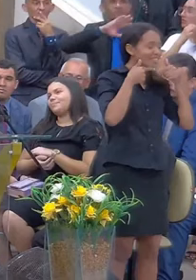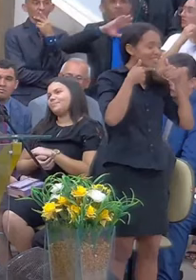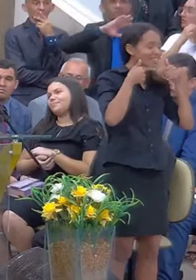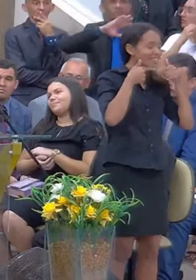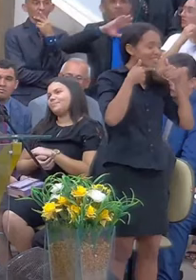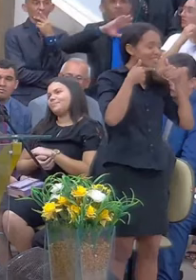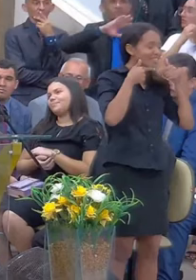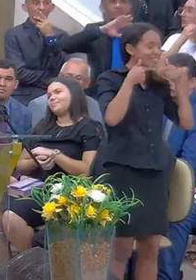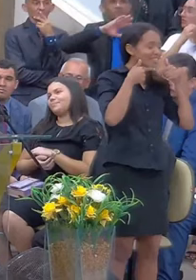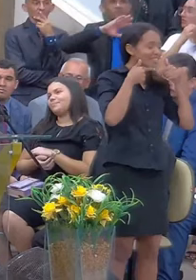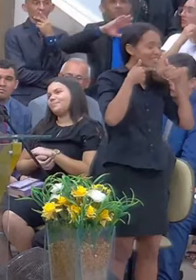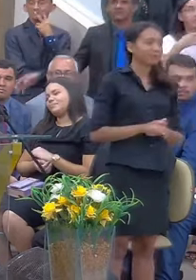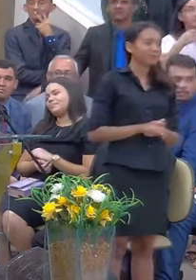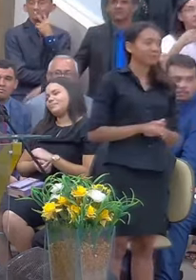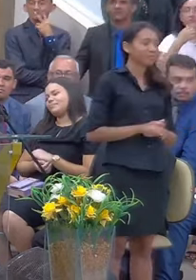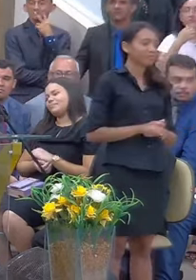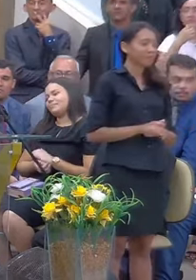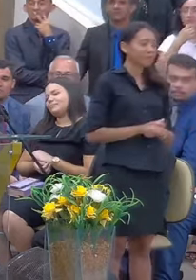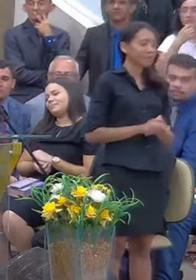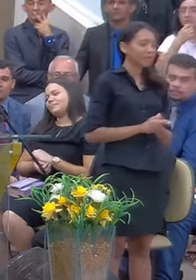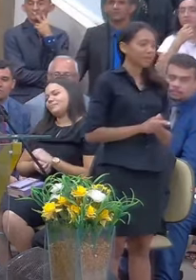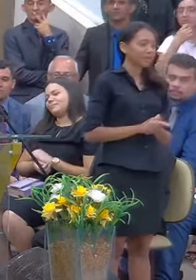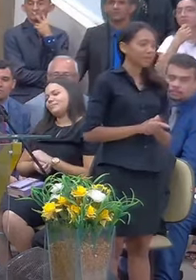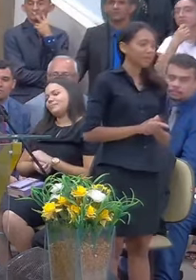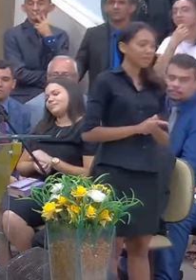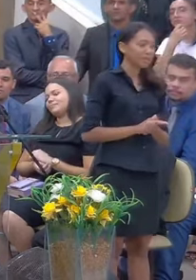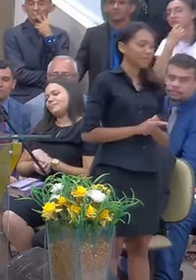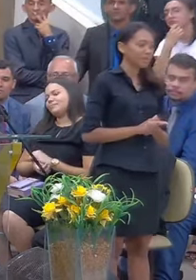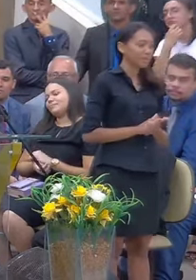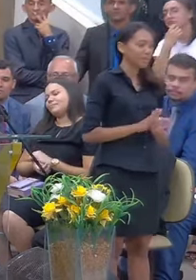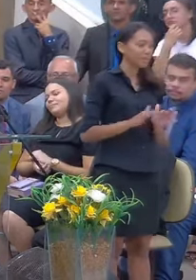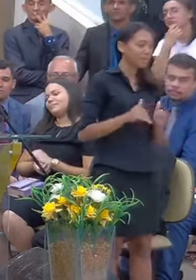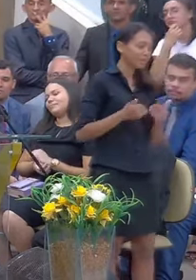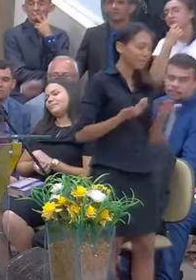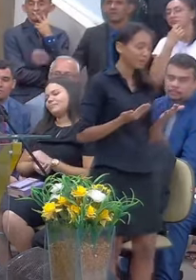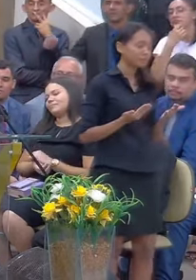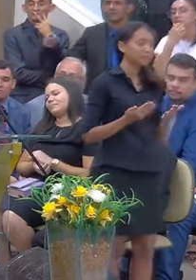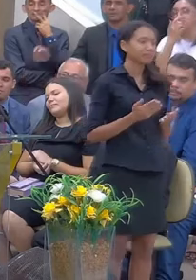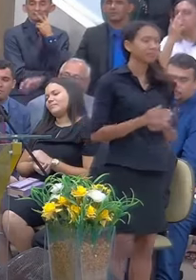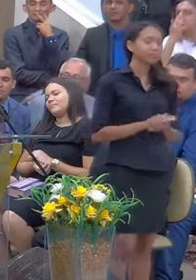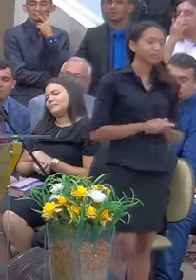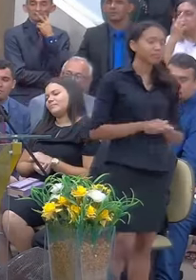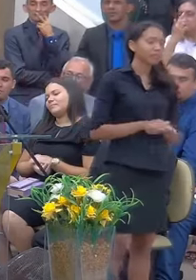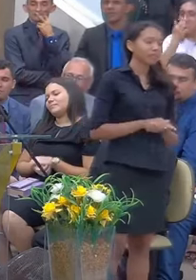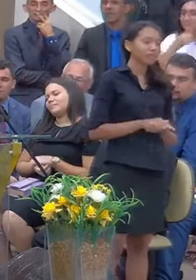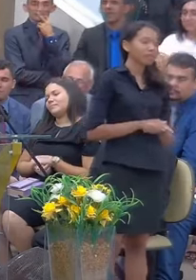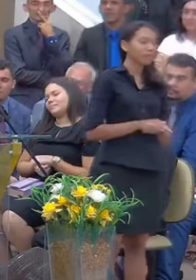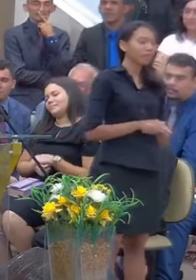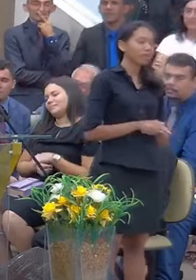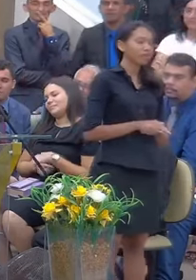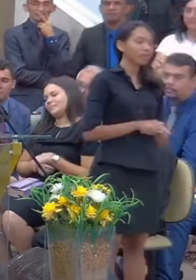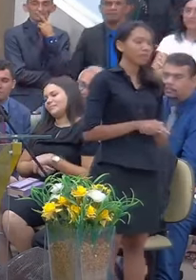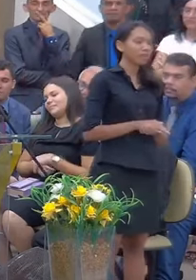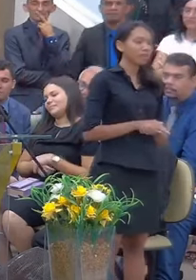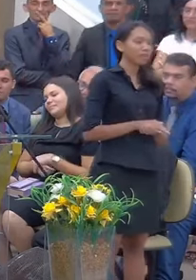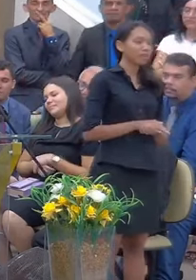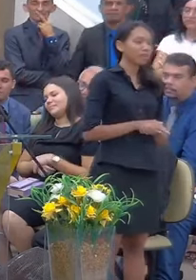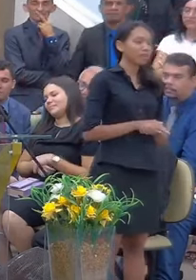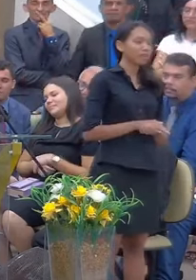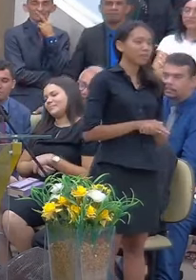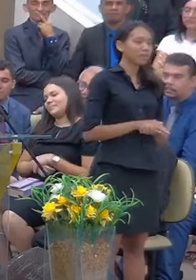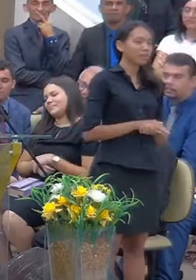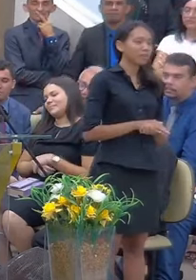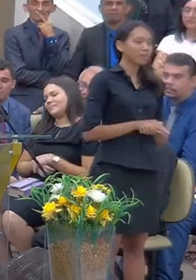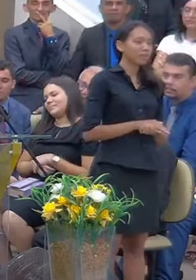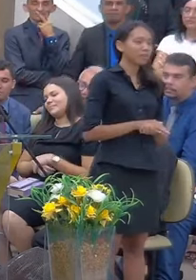disse? Observem bem. Olha o que, que o mundo disse. Só para vocês terem uma ideia. Obrigado, irmão. Olha o que, que o mundo disse. O mundo olhou para